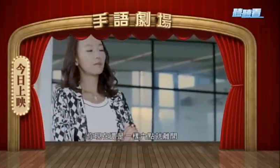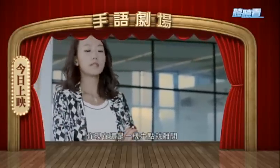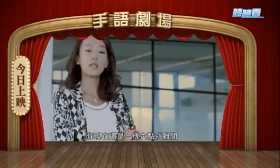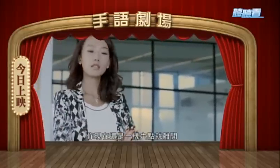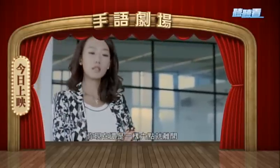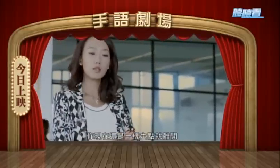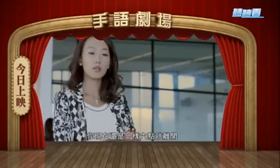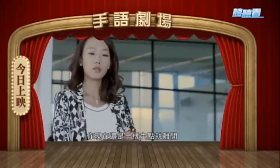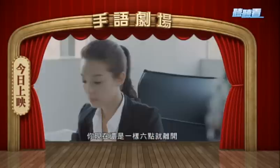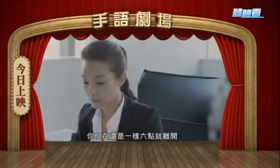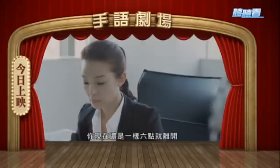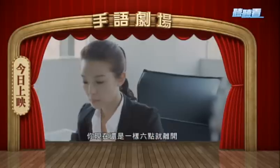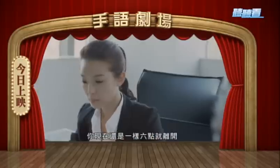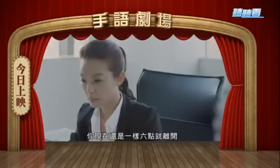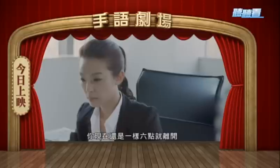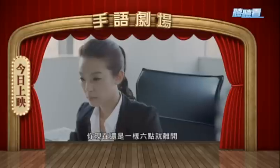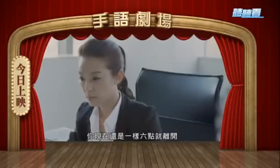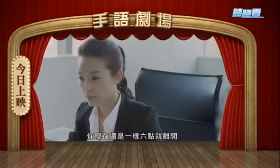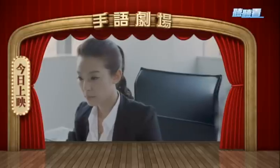你现在还是要6点就离开？